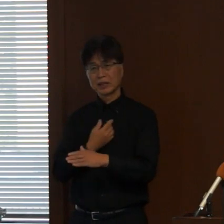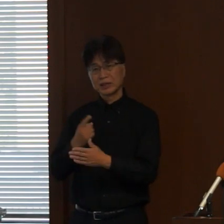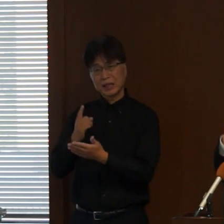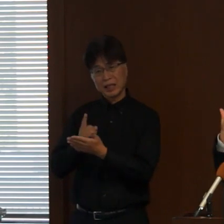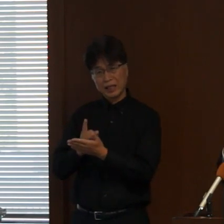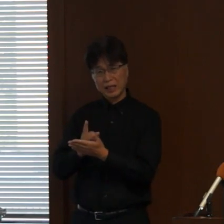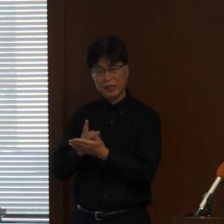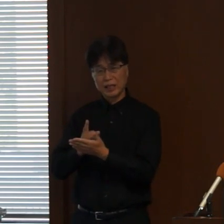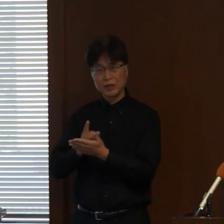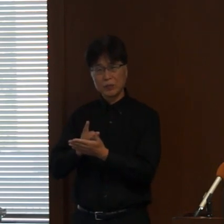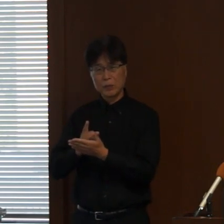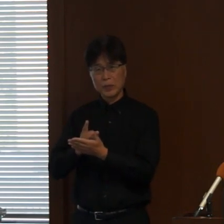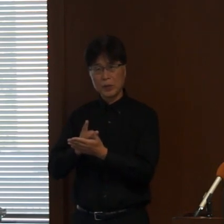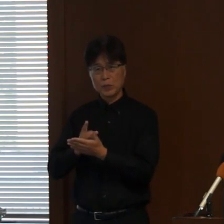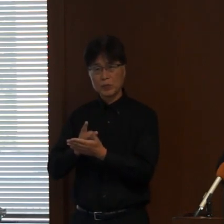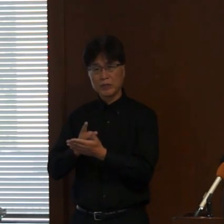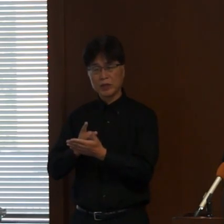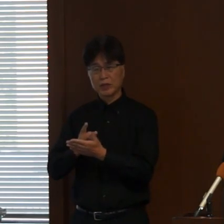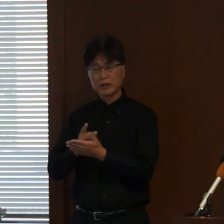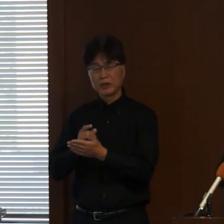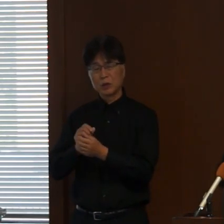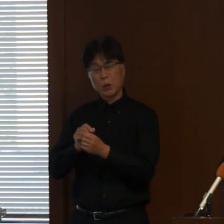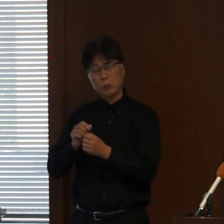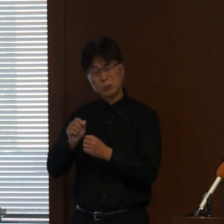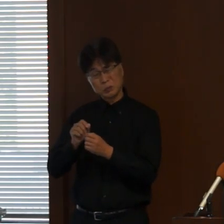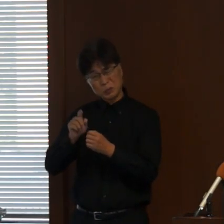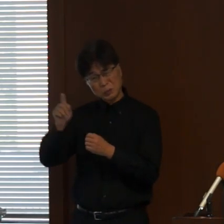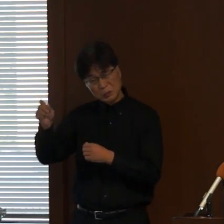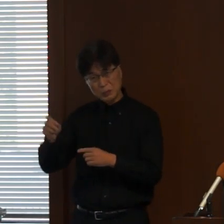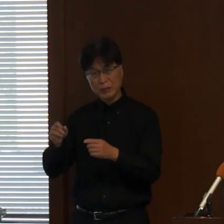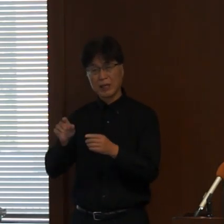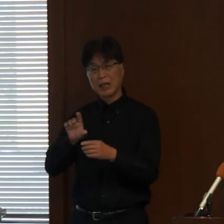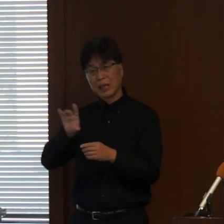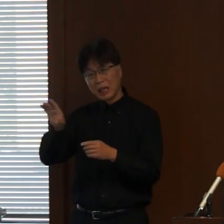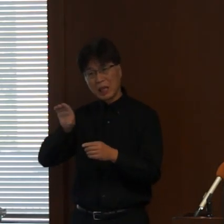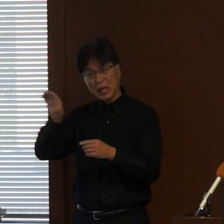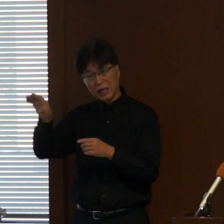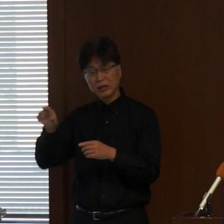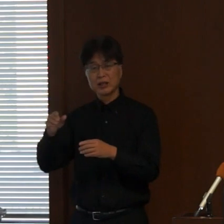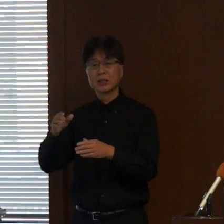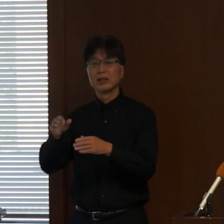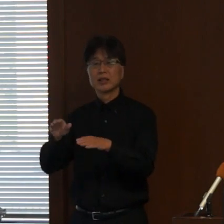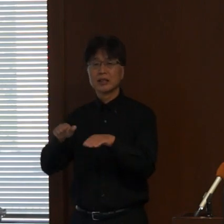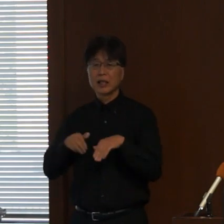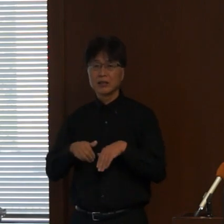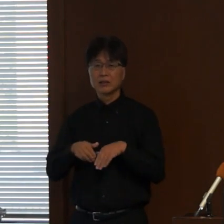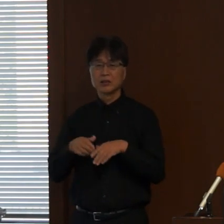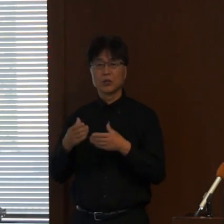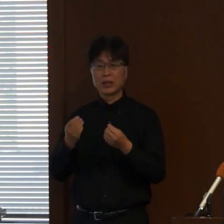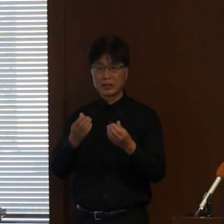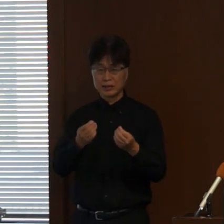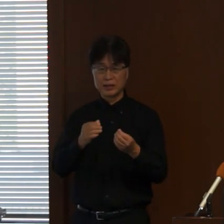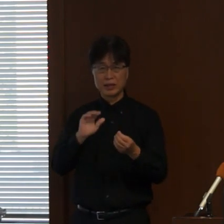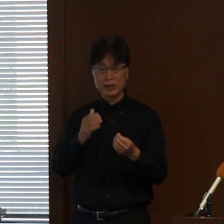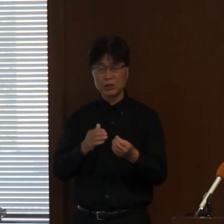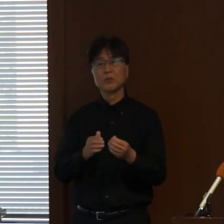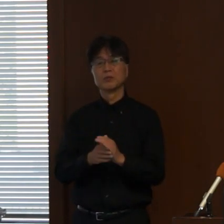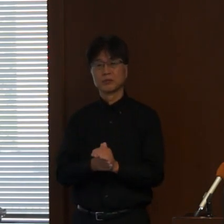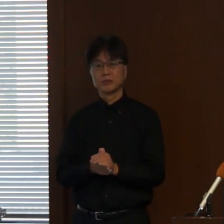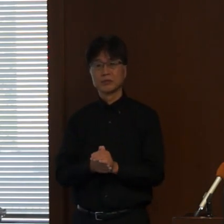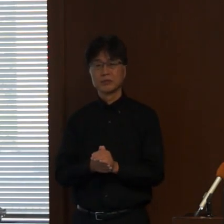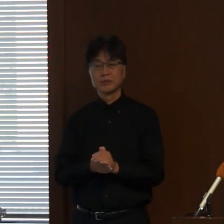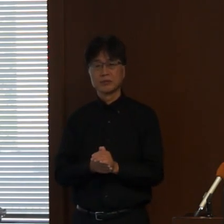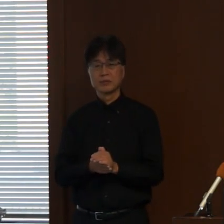もう遠出を控えるっていうことの原則っていうのは維持しつつも、なんだろう、メリハリというの